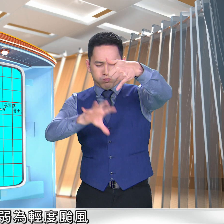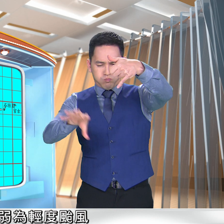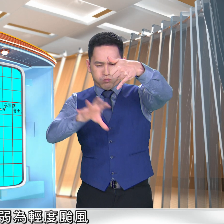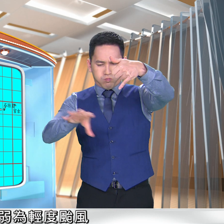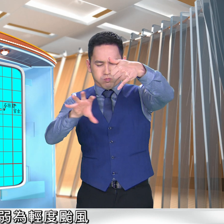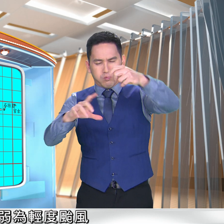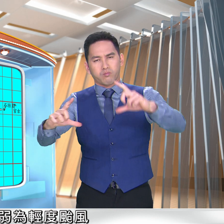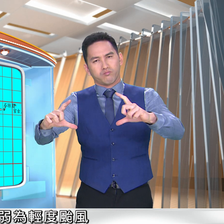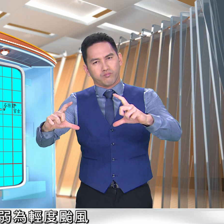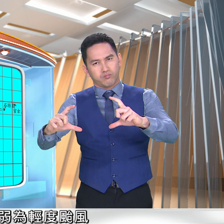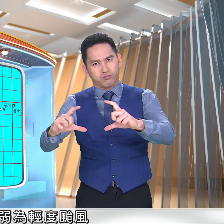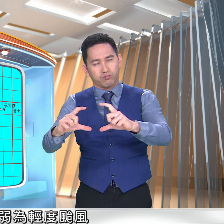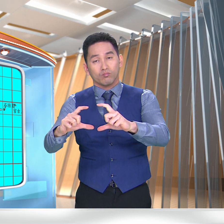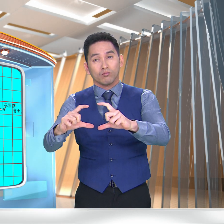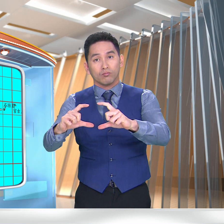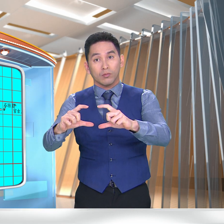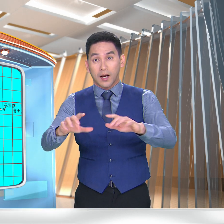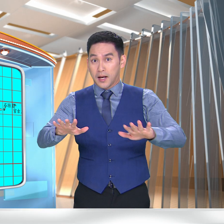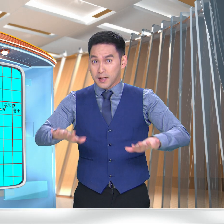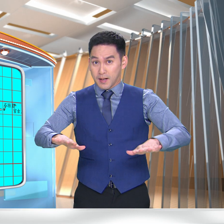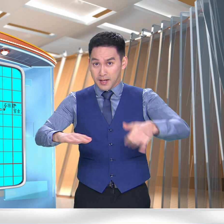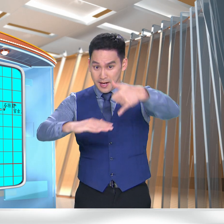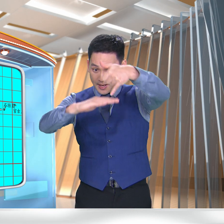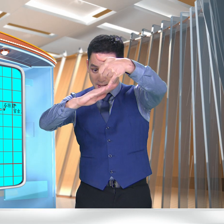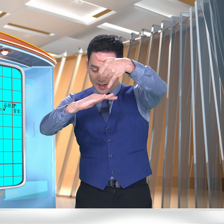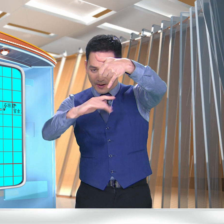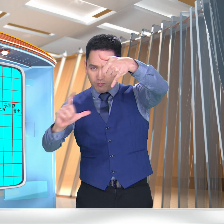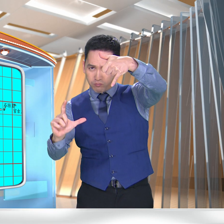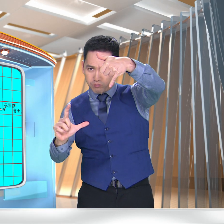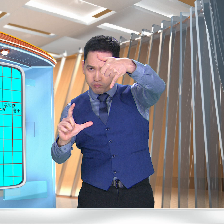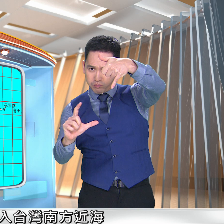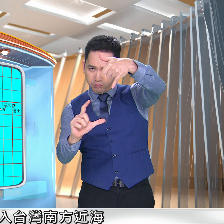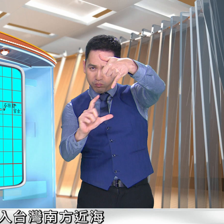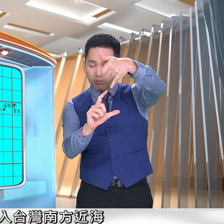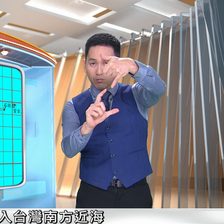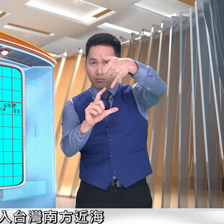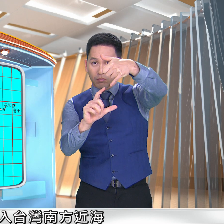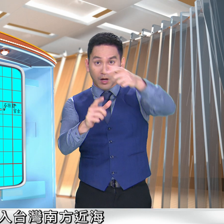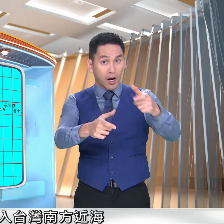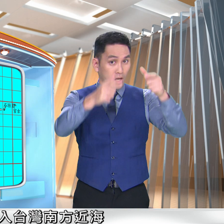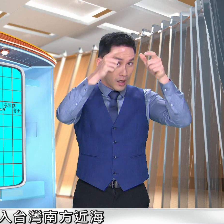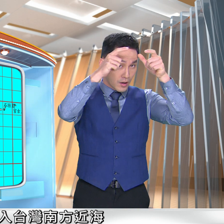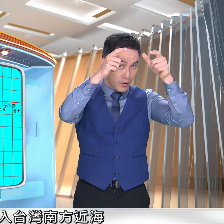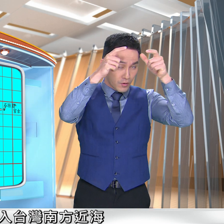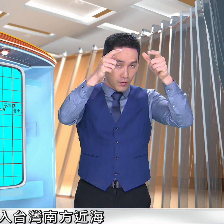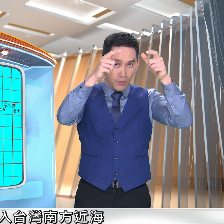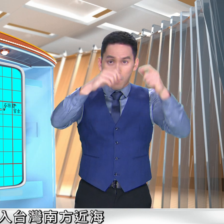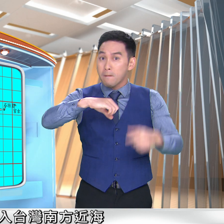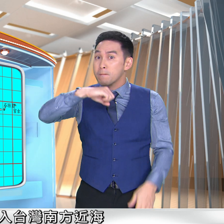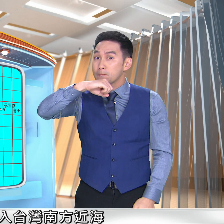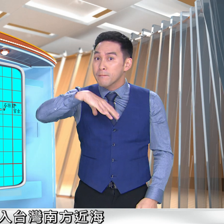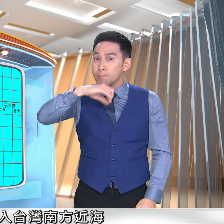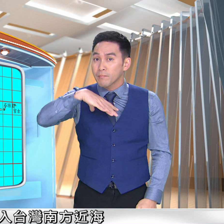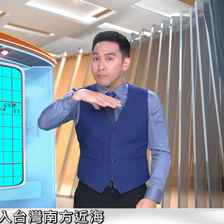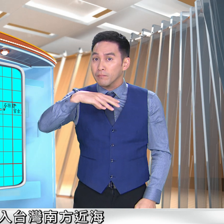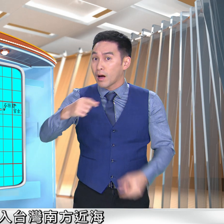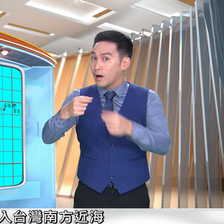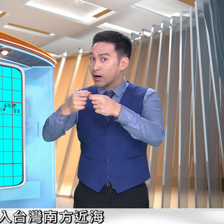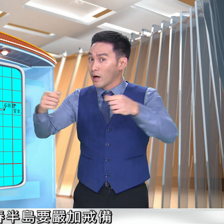风，暴风圈也在缩小。现在暴风圈已经进入台湾南方近海，高雄、屏